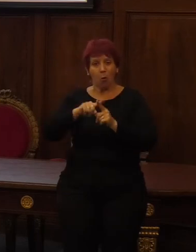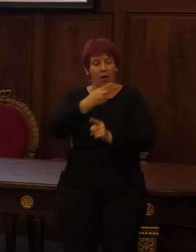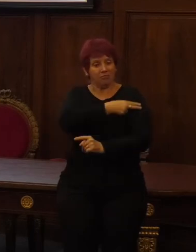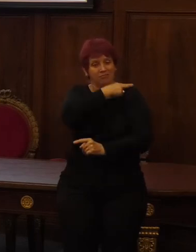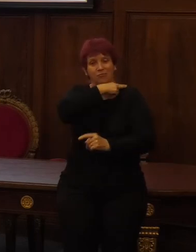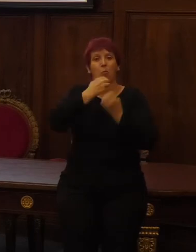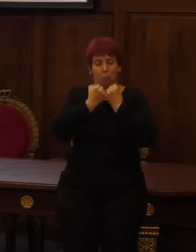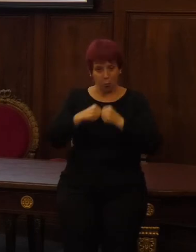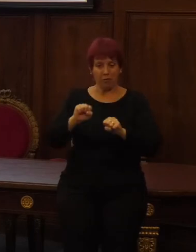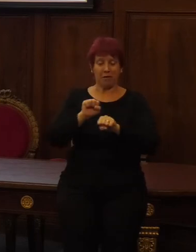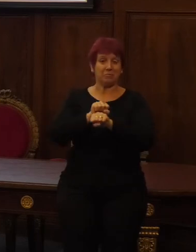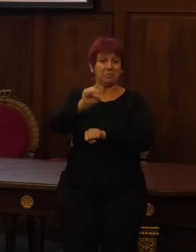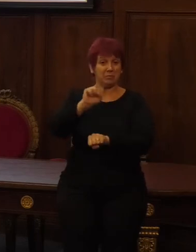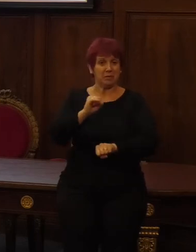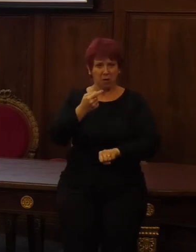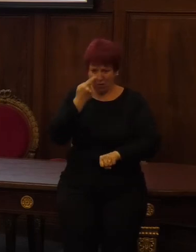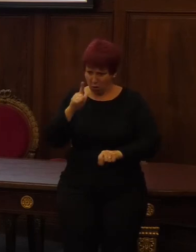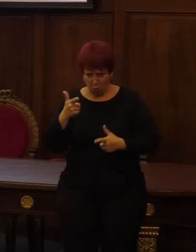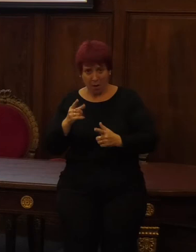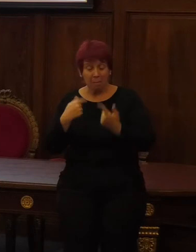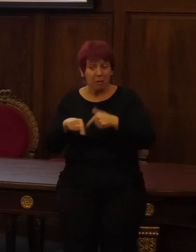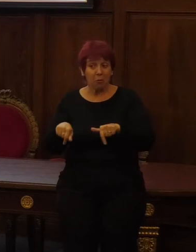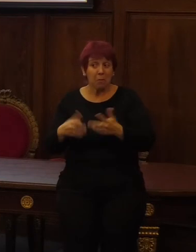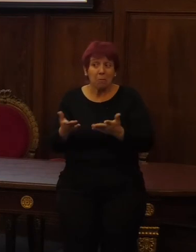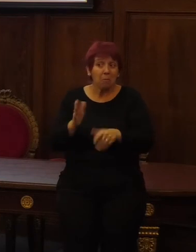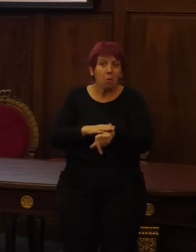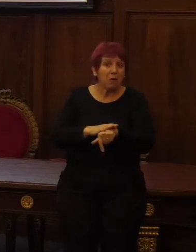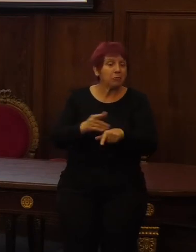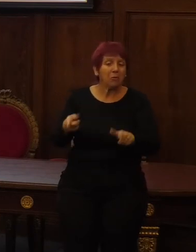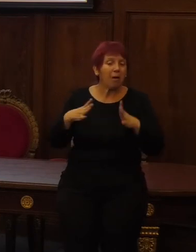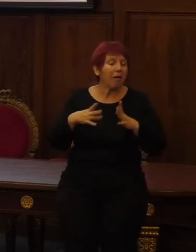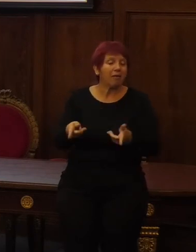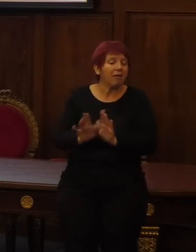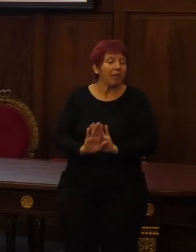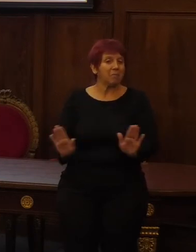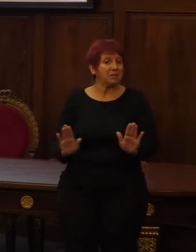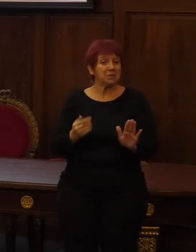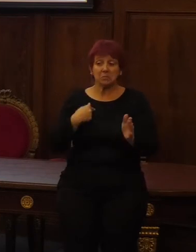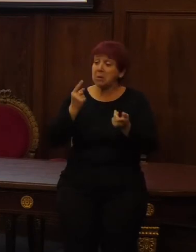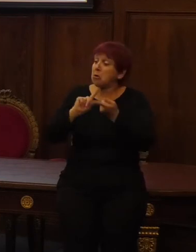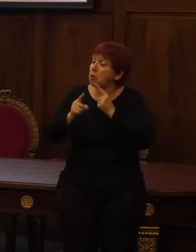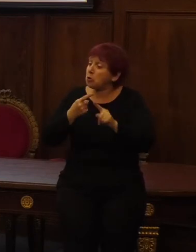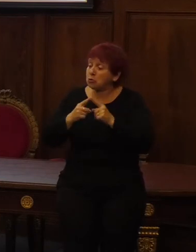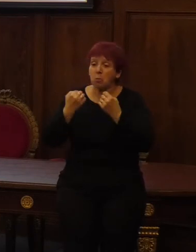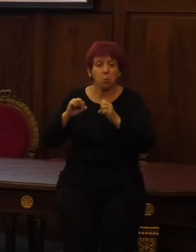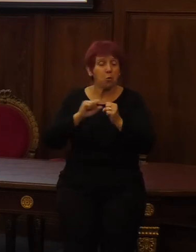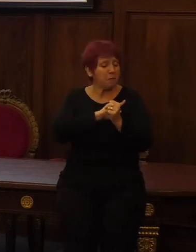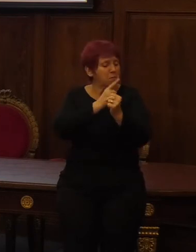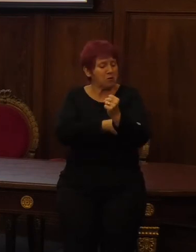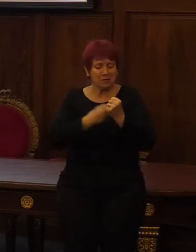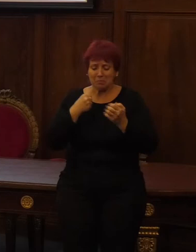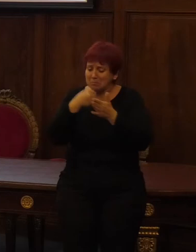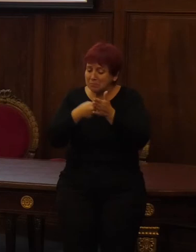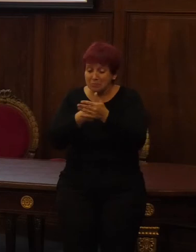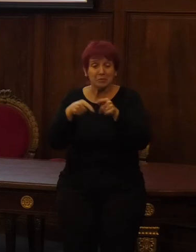No es que no había interés, era lo que hay valor. Eran nuestras relaciones de fuerzas posibles,